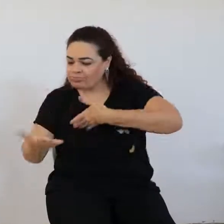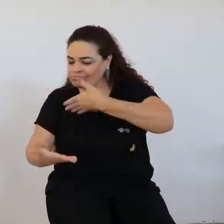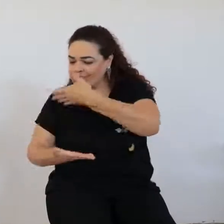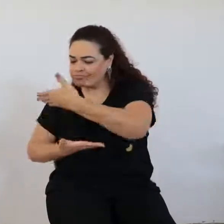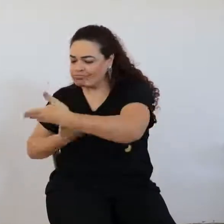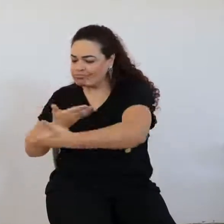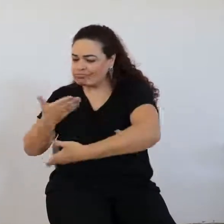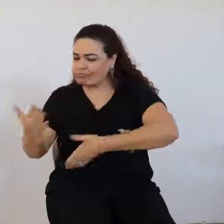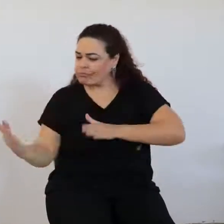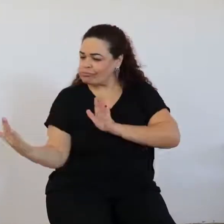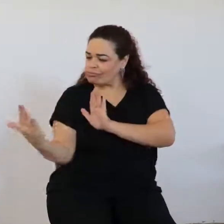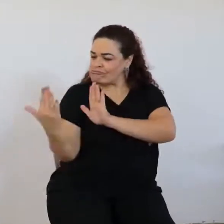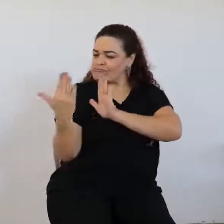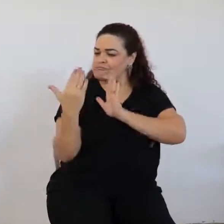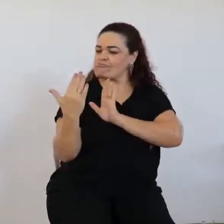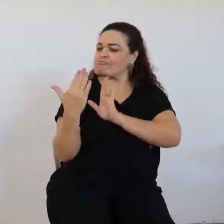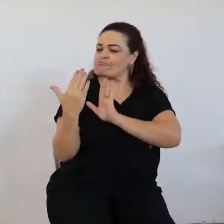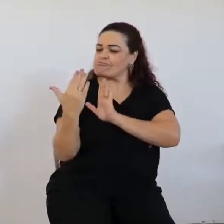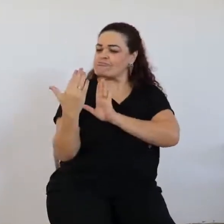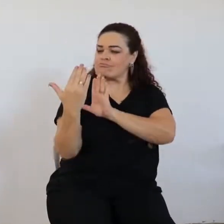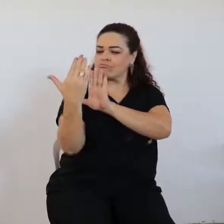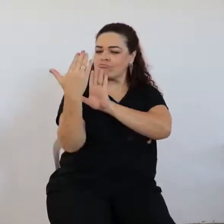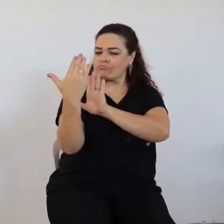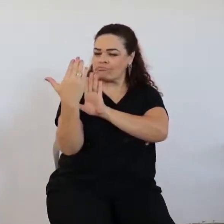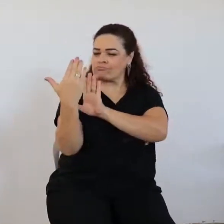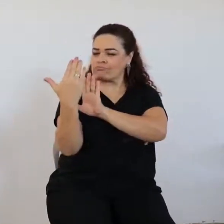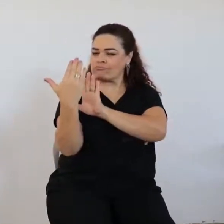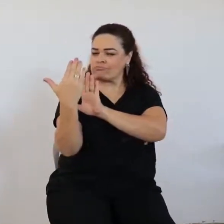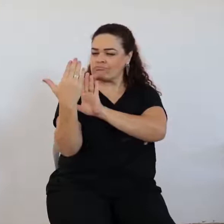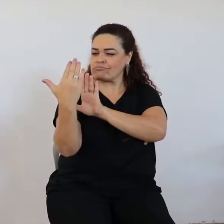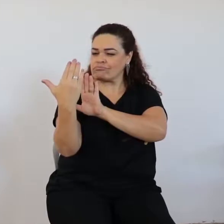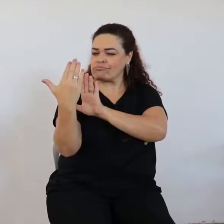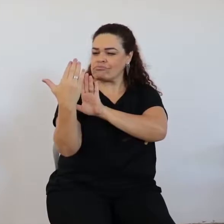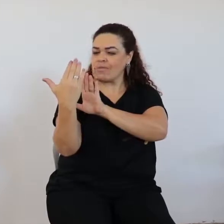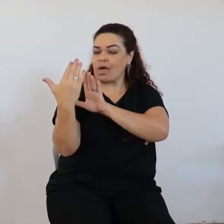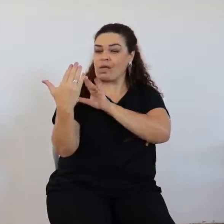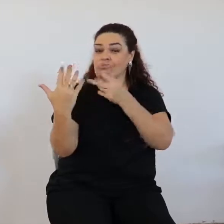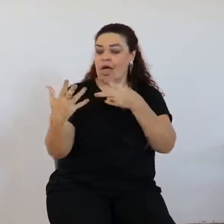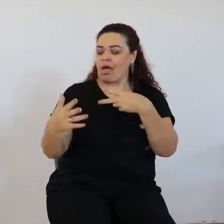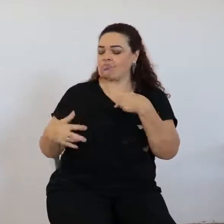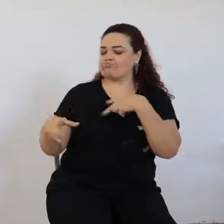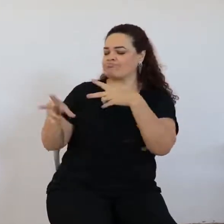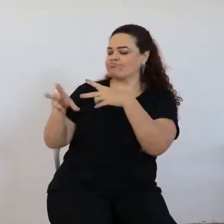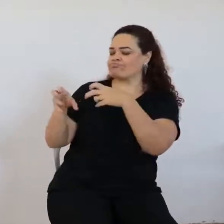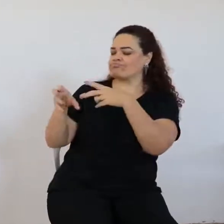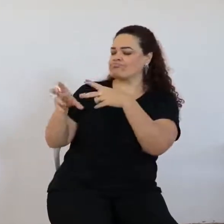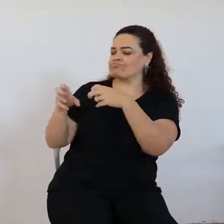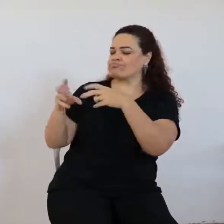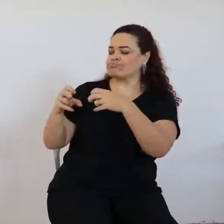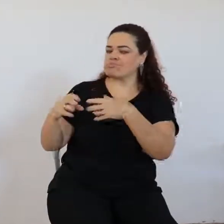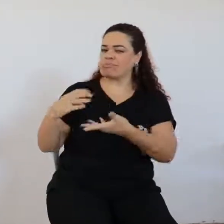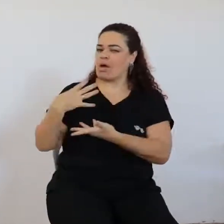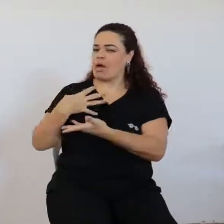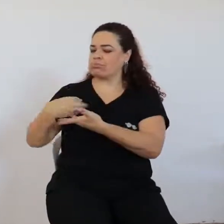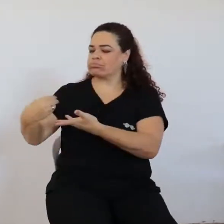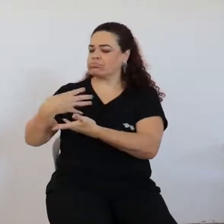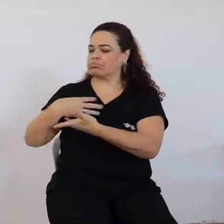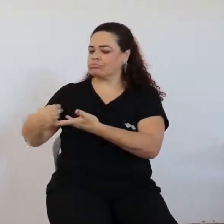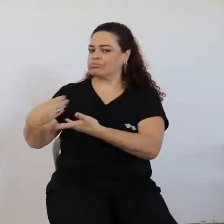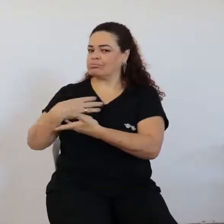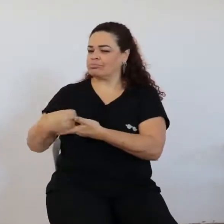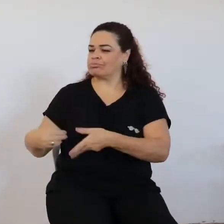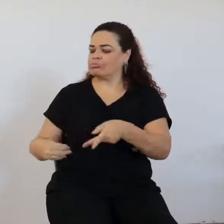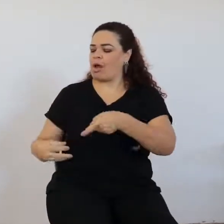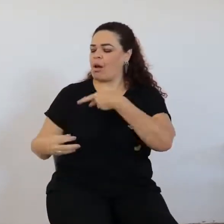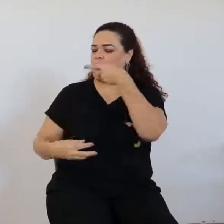a face, de frente, na mesma altura dela, para que ela possa observar como é que a gente fala. Então tudo isso vai estar contribuindo para